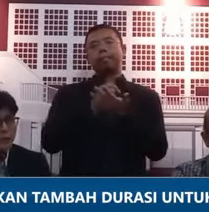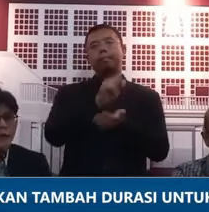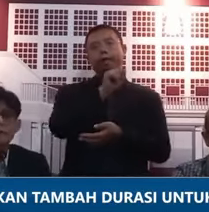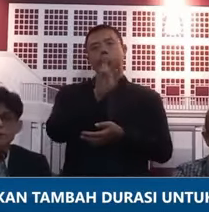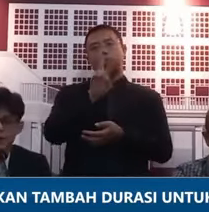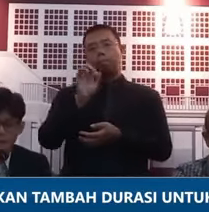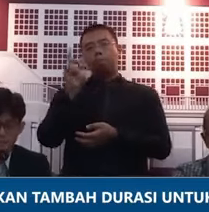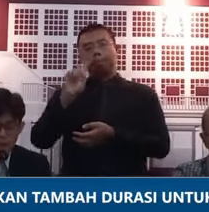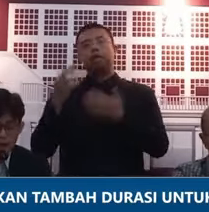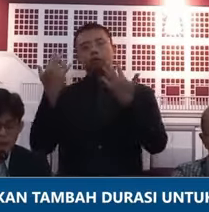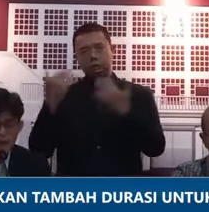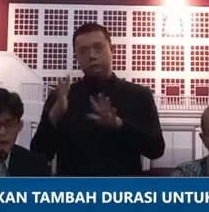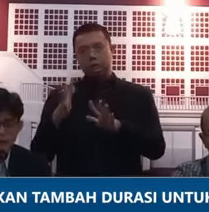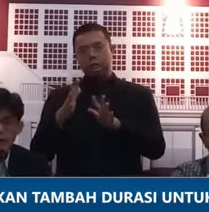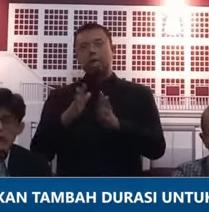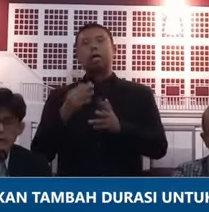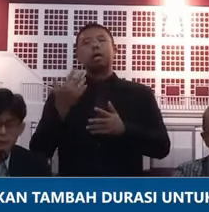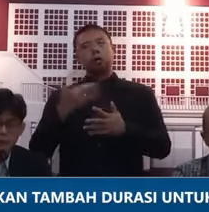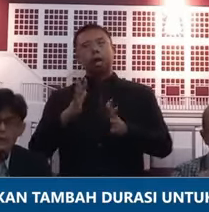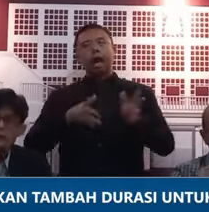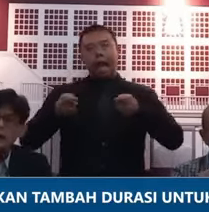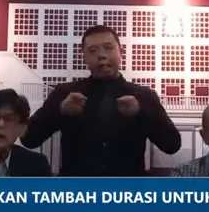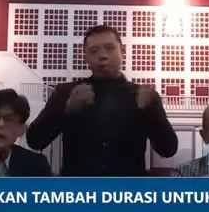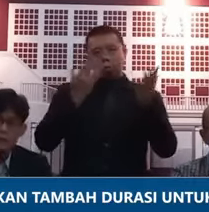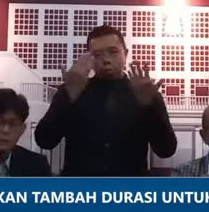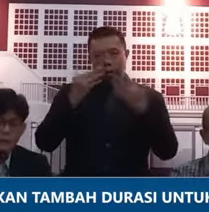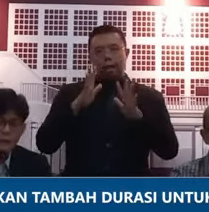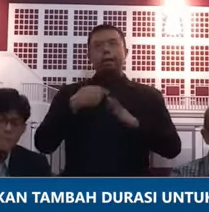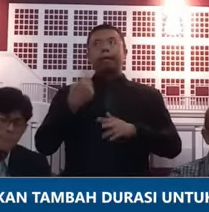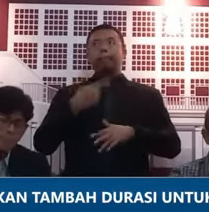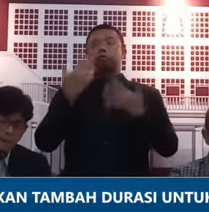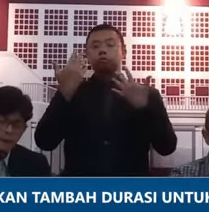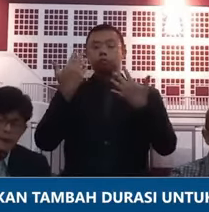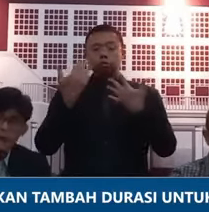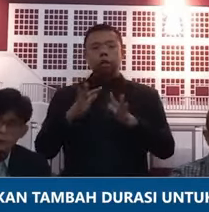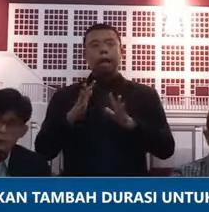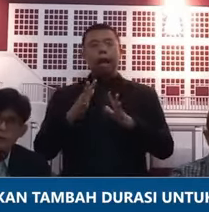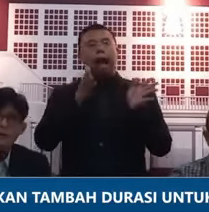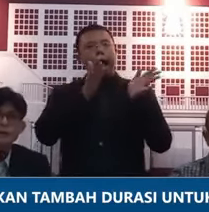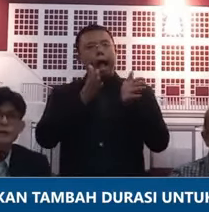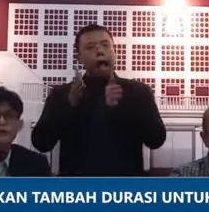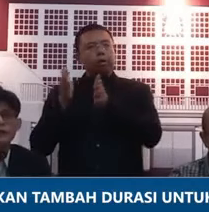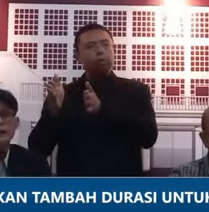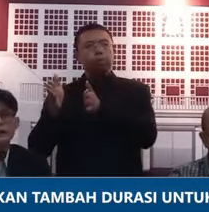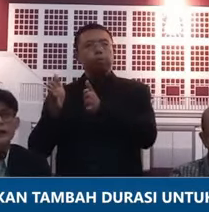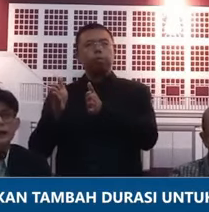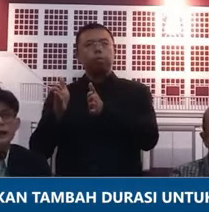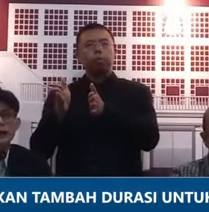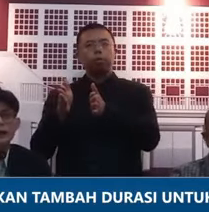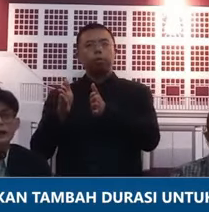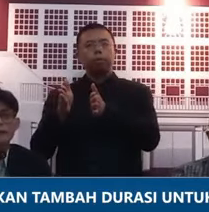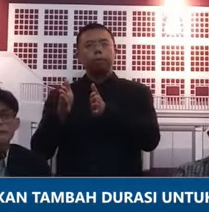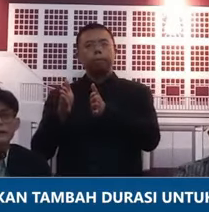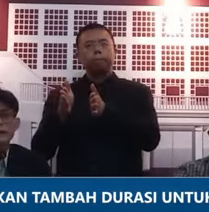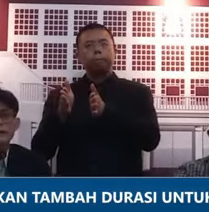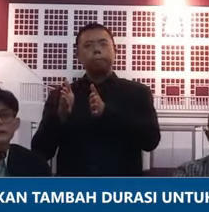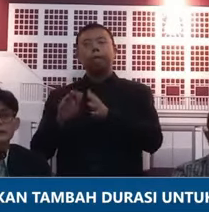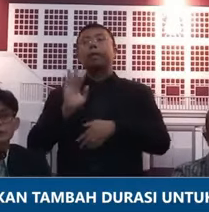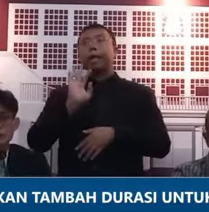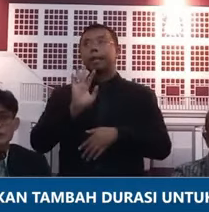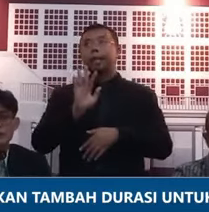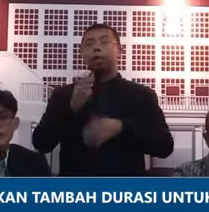98 juta penonton yang bisa dijangkau dalam tiap debat. Adapun debat terakhir ini akan kembali digelar di Jakarta Convention Center atau